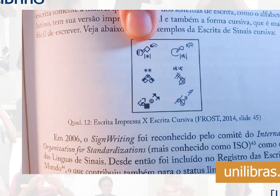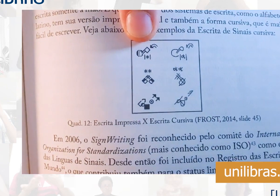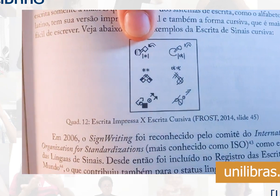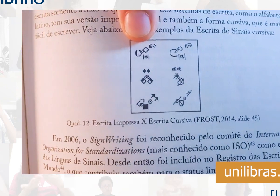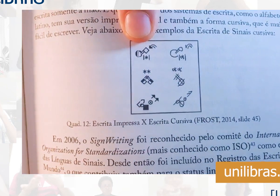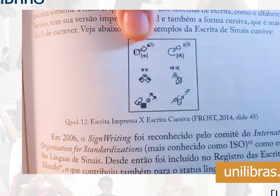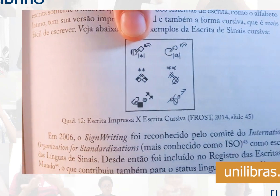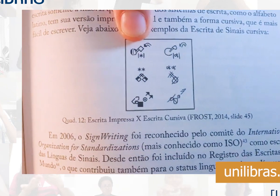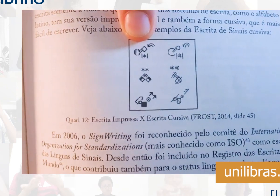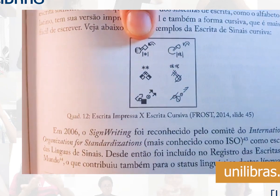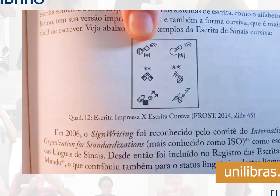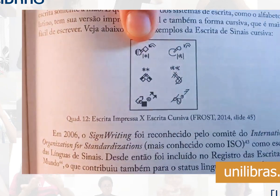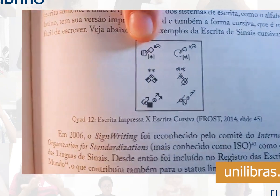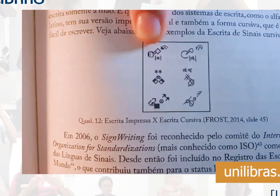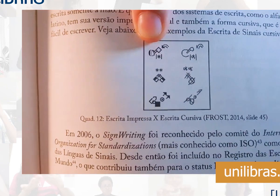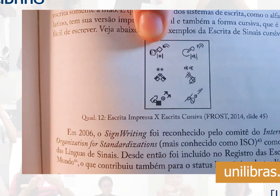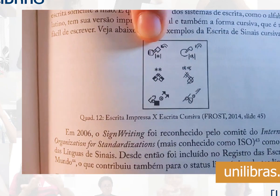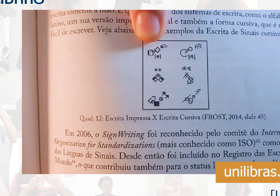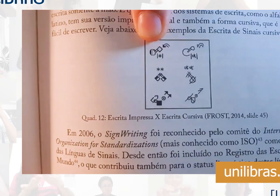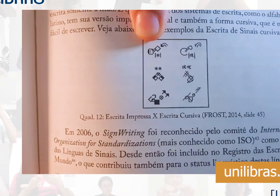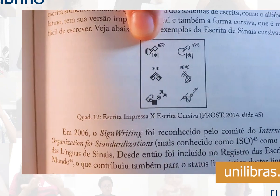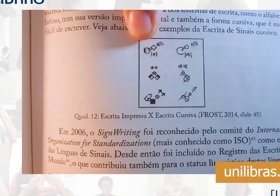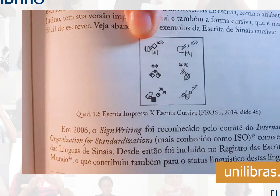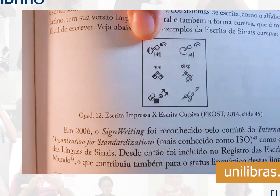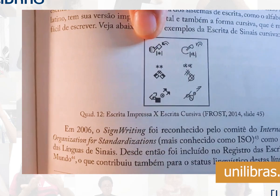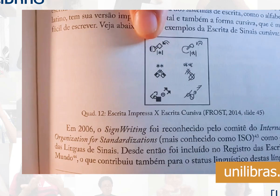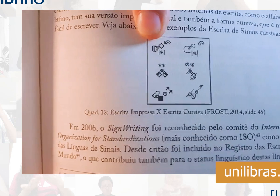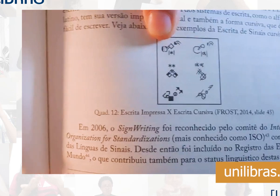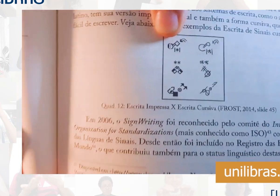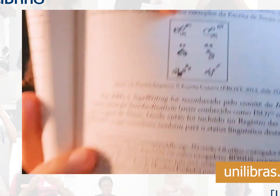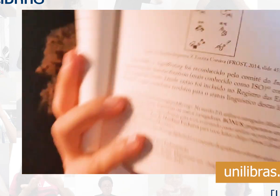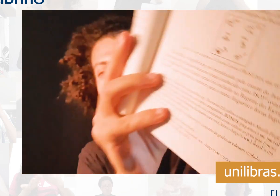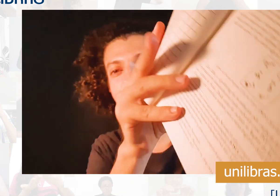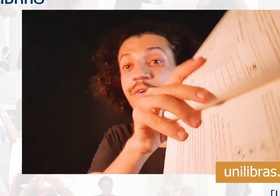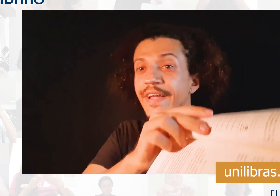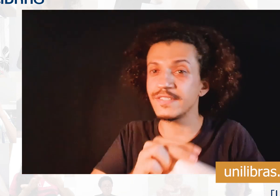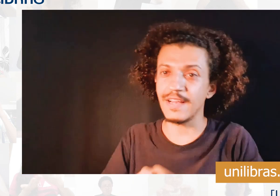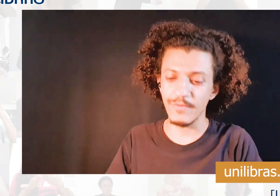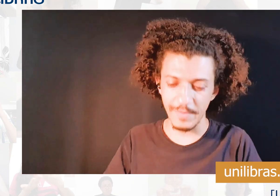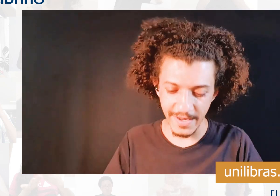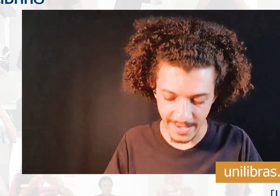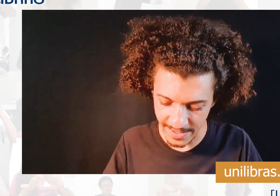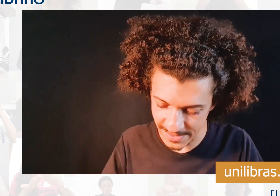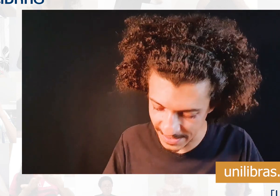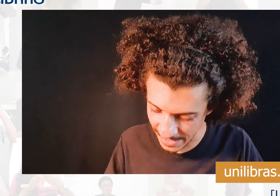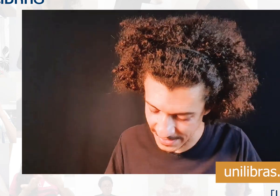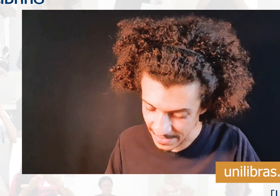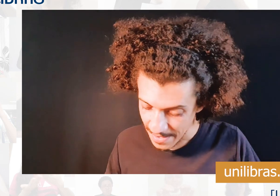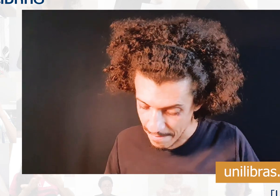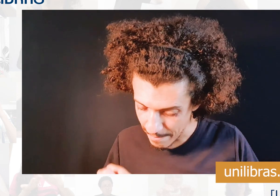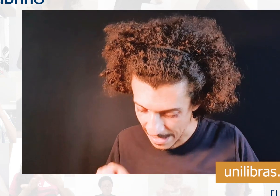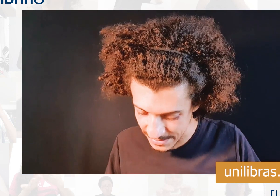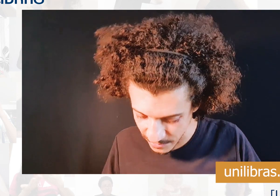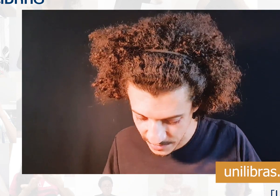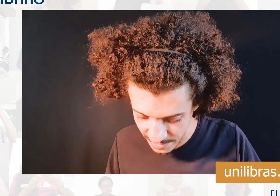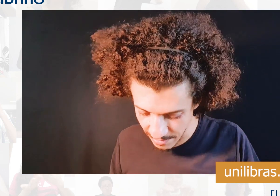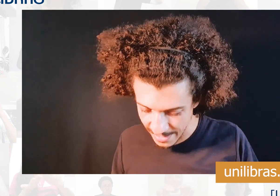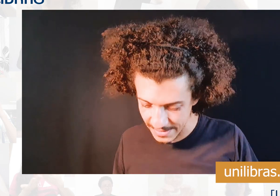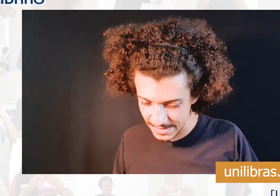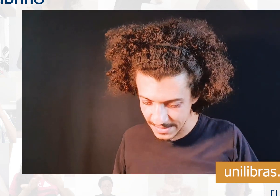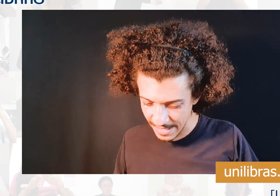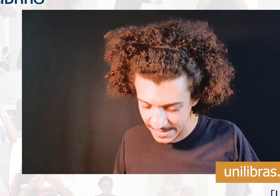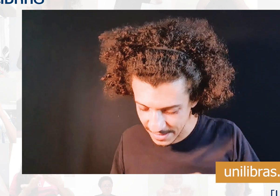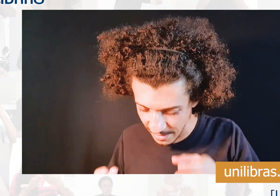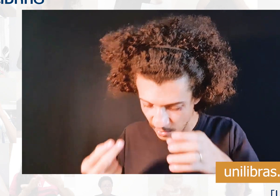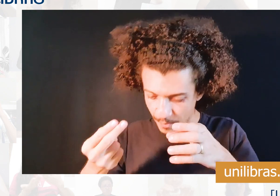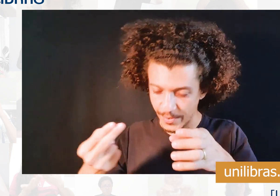da língua americana de sinais. E olha que interessante, eu ainda não sou fluente na língua americana de sinais, mas eu consigo ler